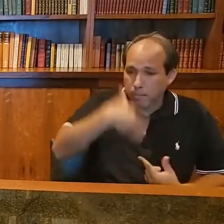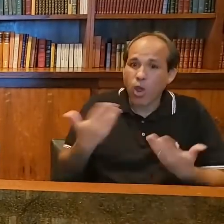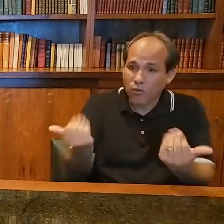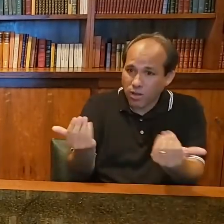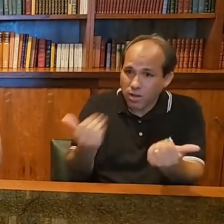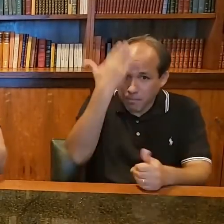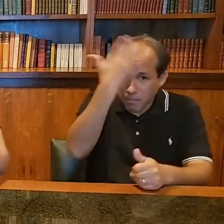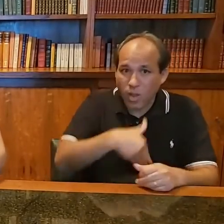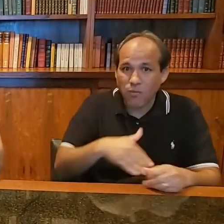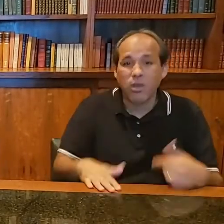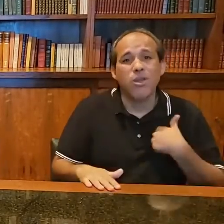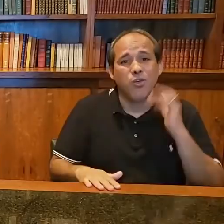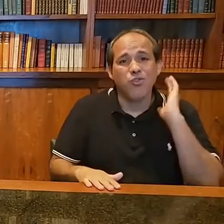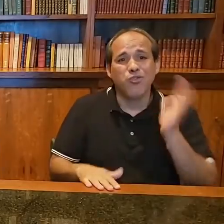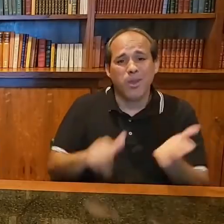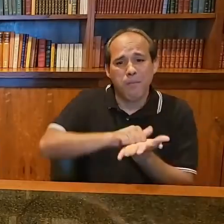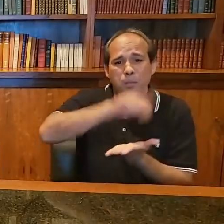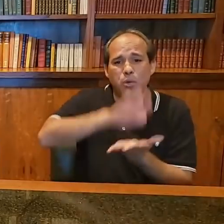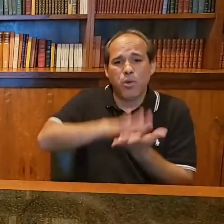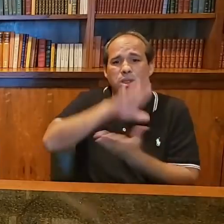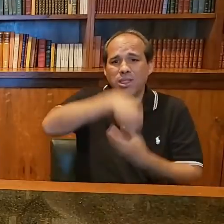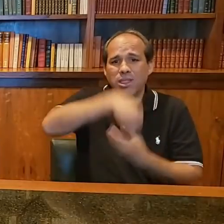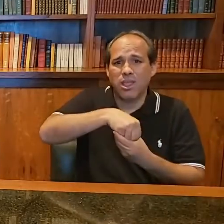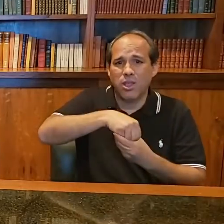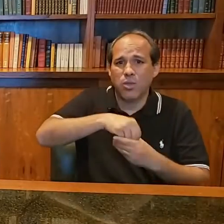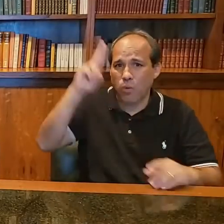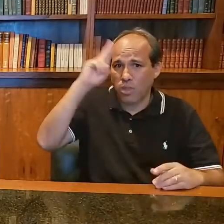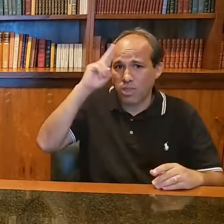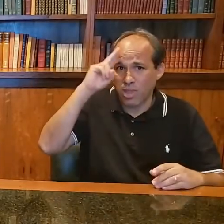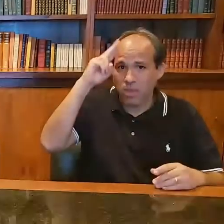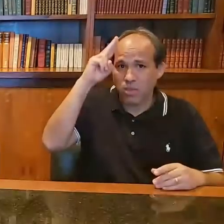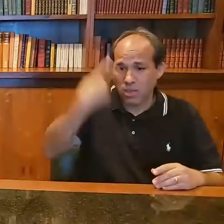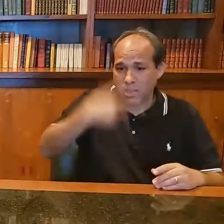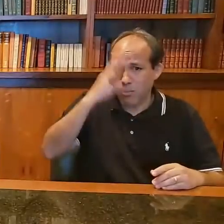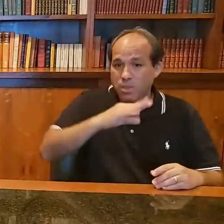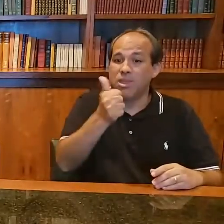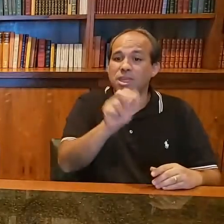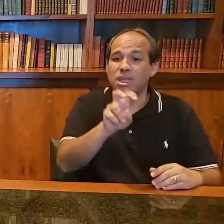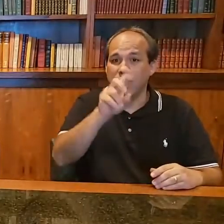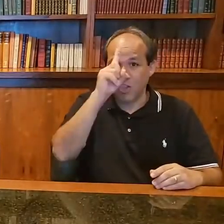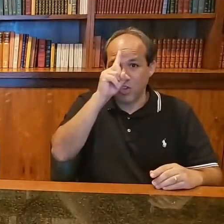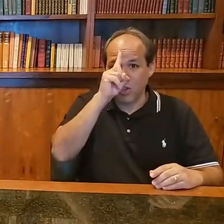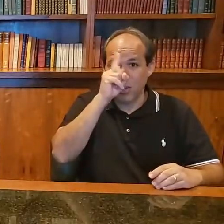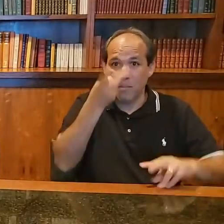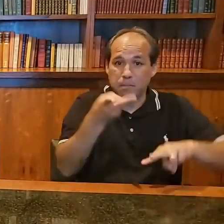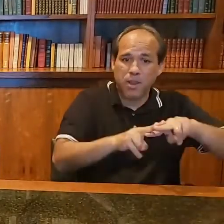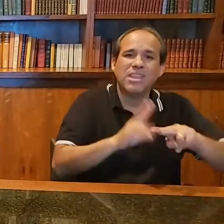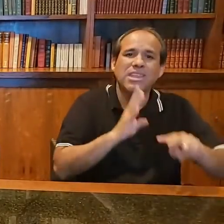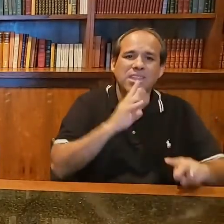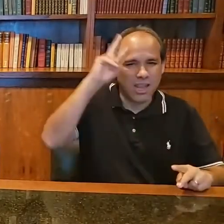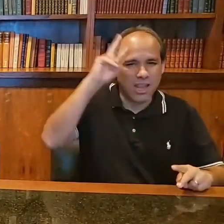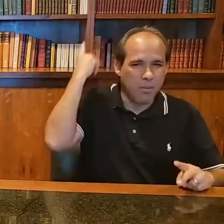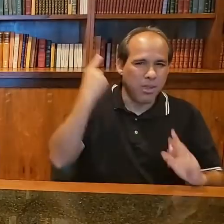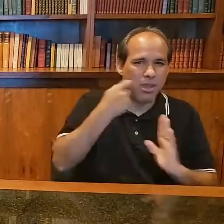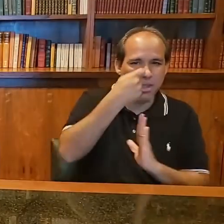funciona. Eu já fui punido no Exército Brasileiro, 15 dias de cadeia, quando eu fiz uma matéria na revista Veja, em